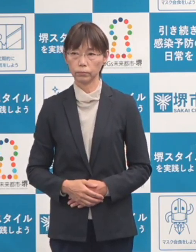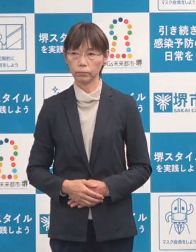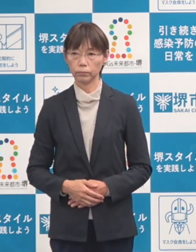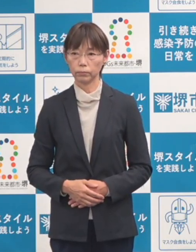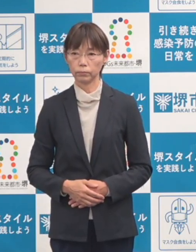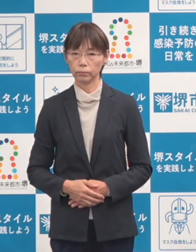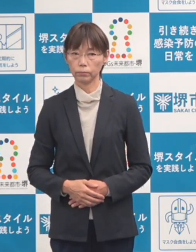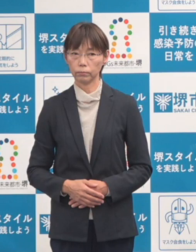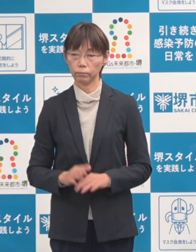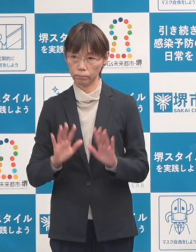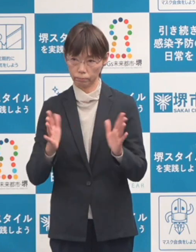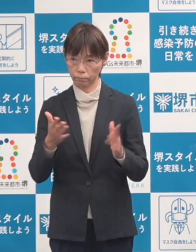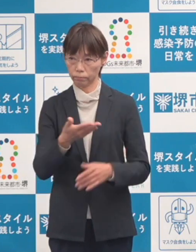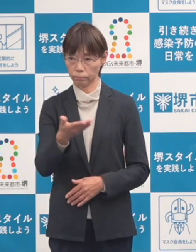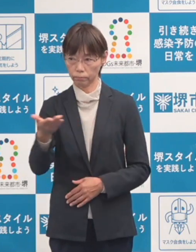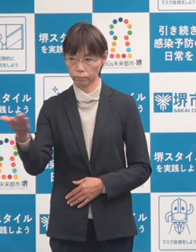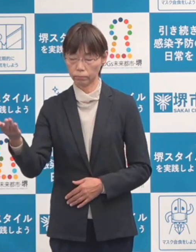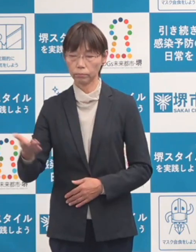よろしいでしょうか。